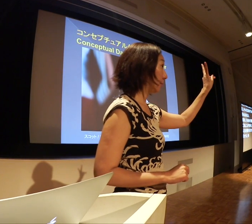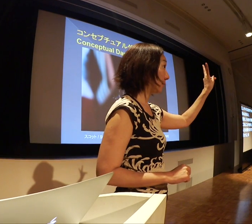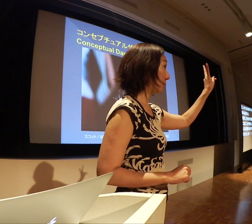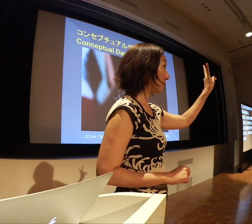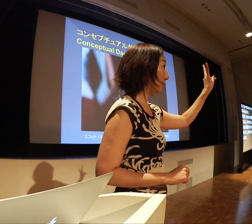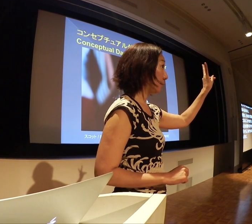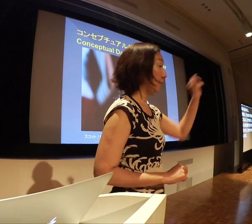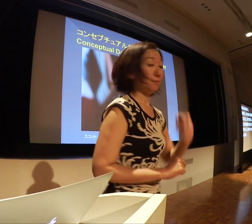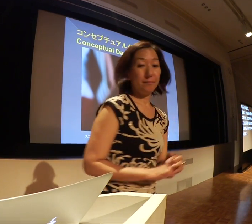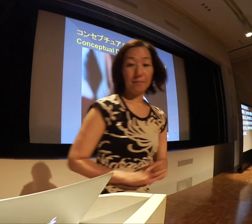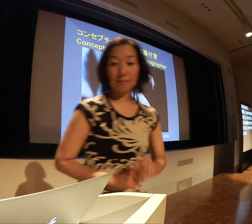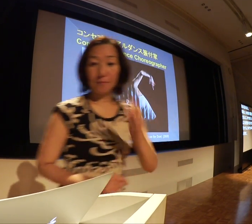2つ目です。